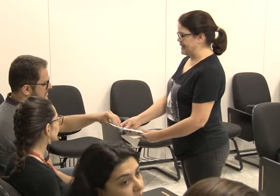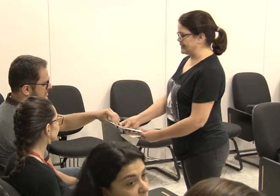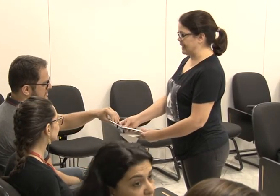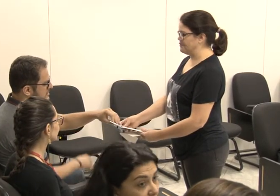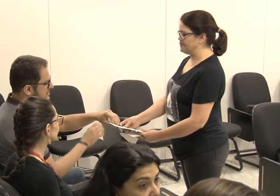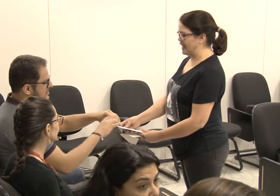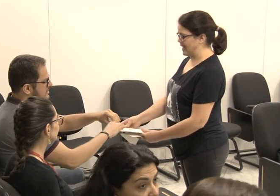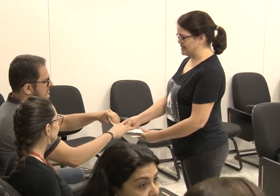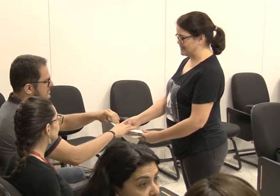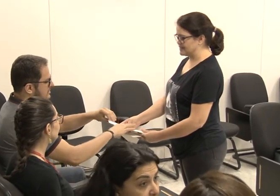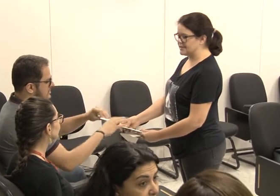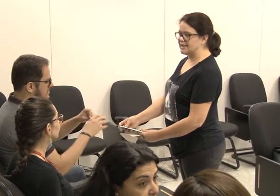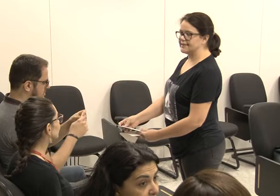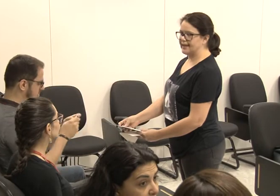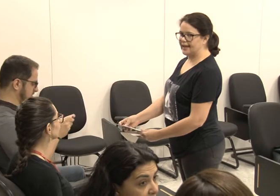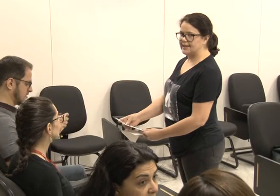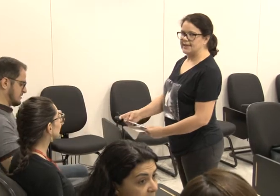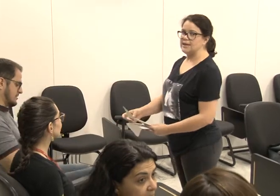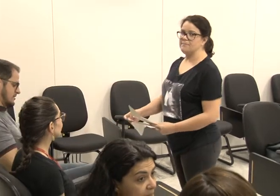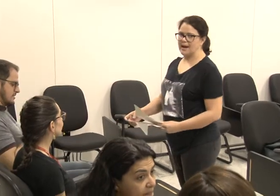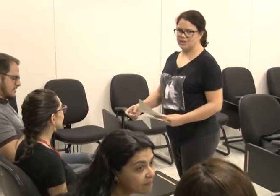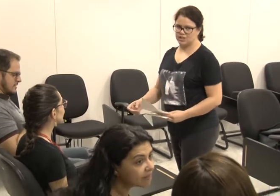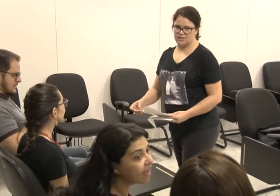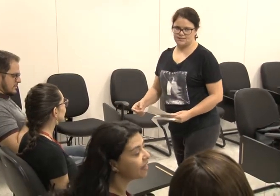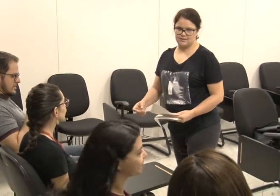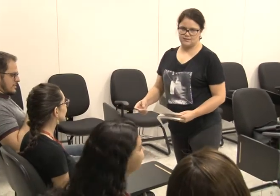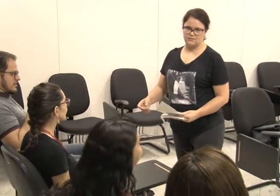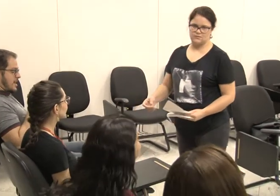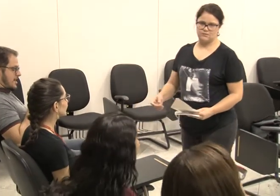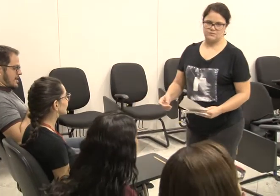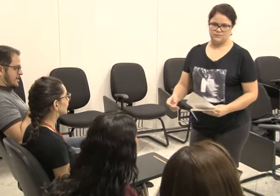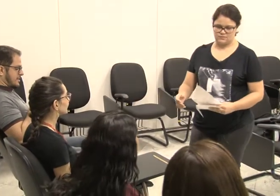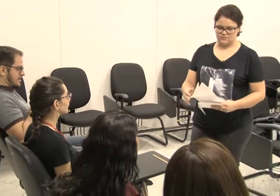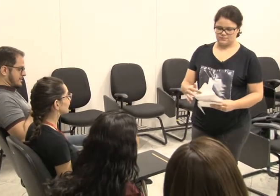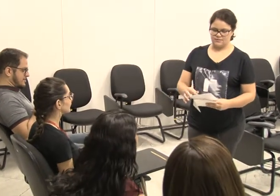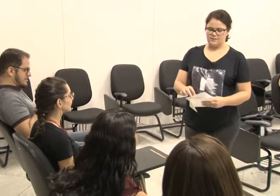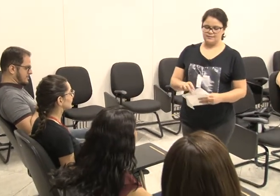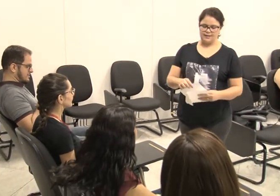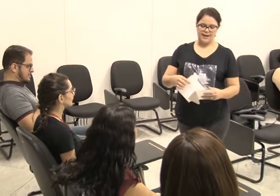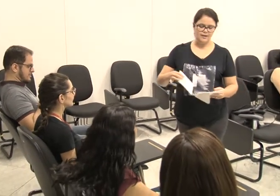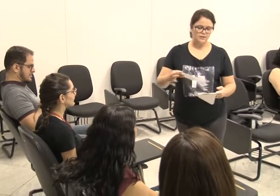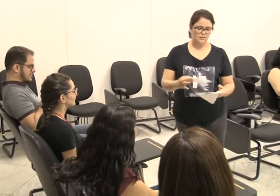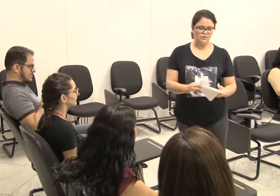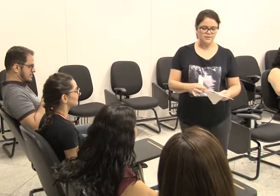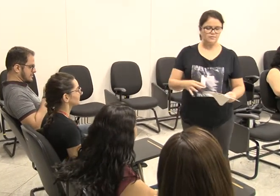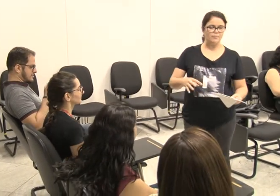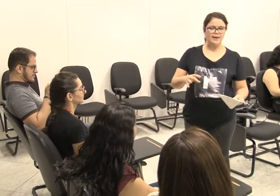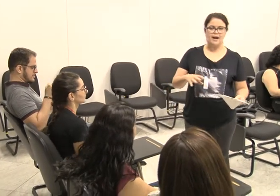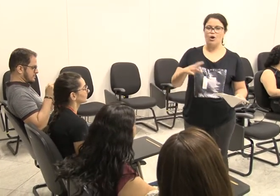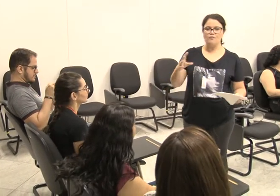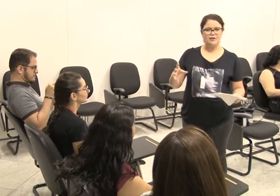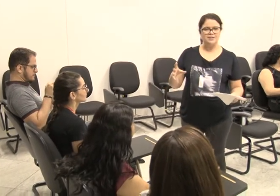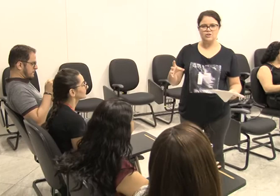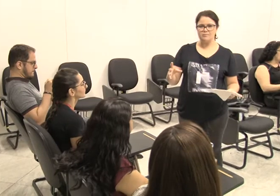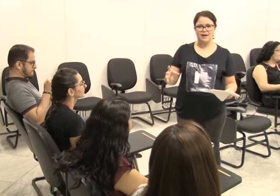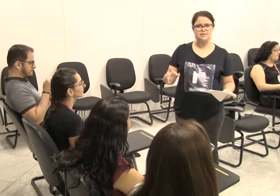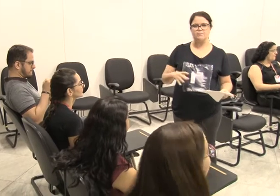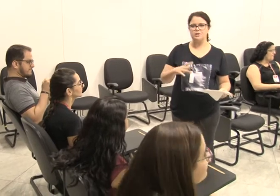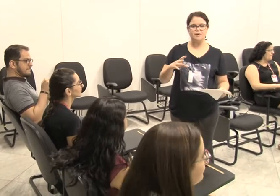Tem frases e tem imagens. Tá? Então, vocês vão pegar ou frase ou imagem. Você pode pegar